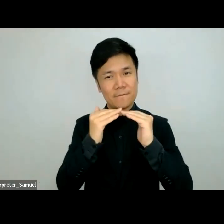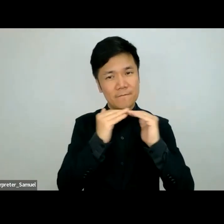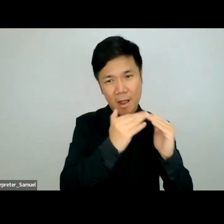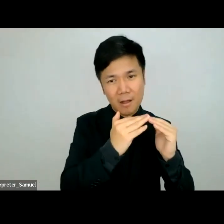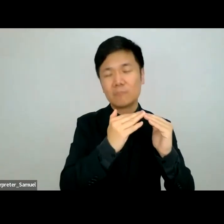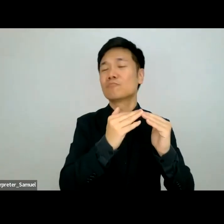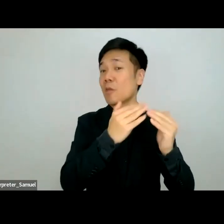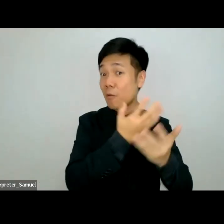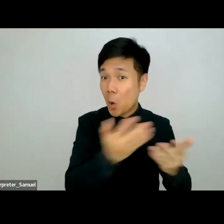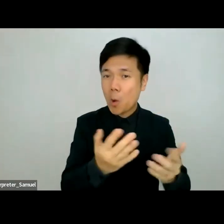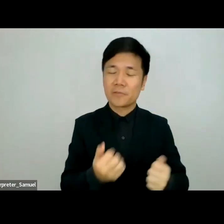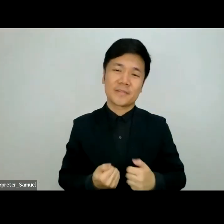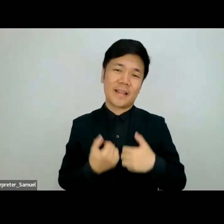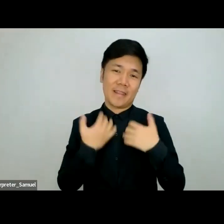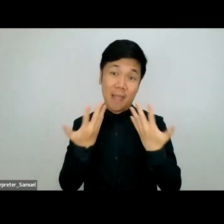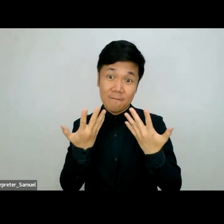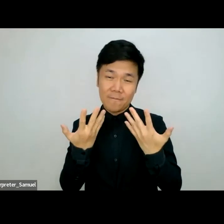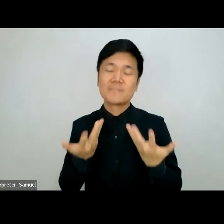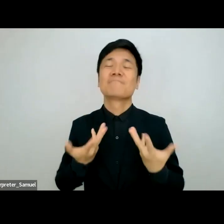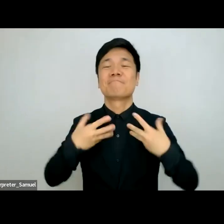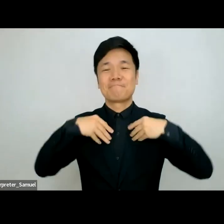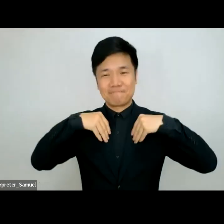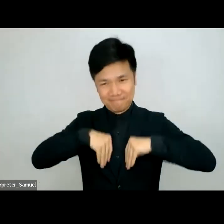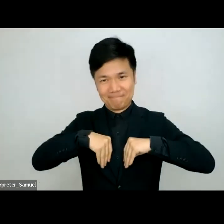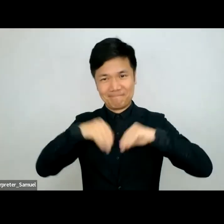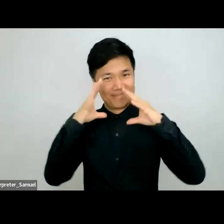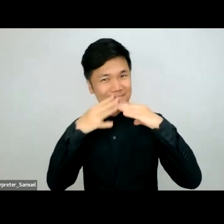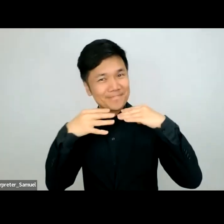de résilience soient équitables.